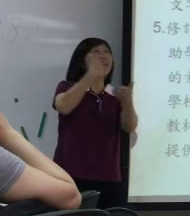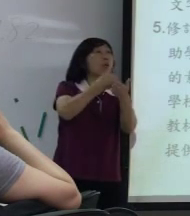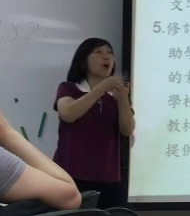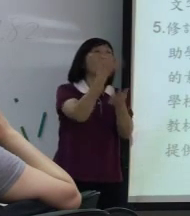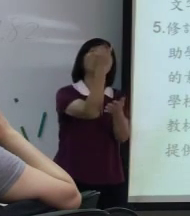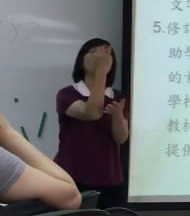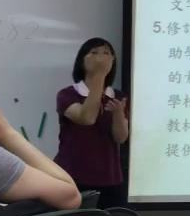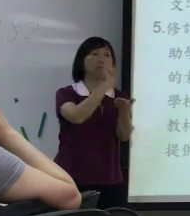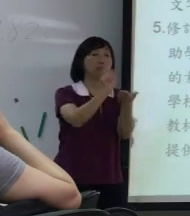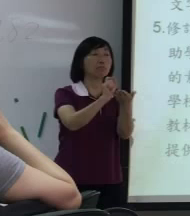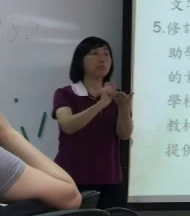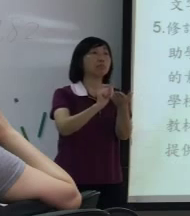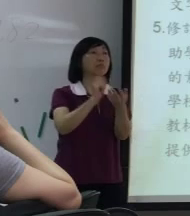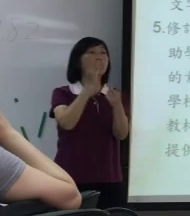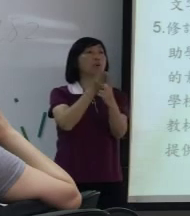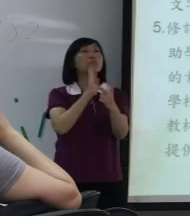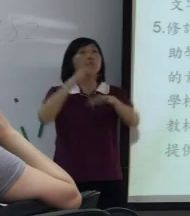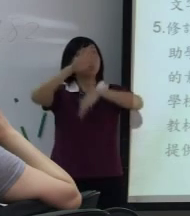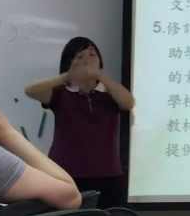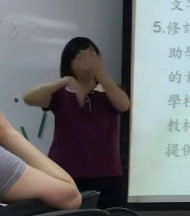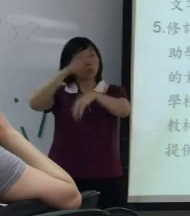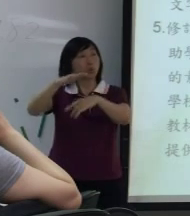有手语的